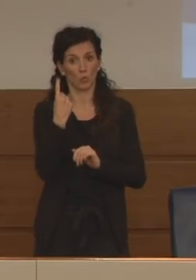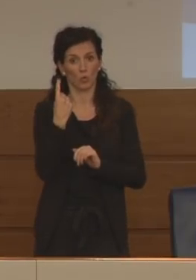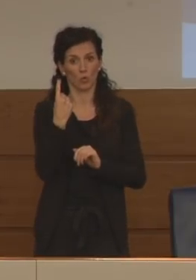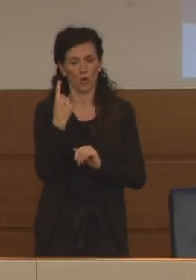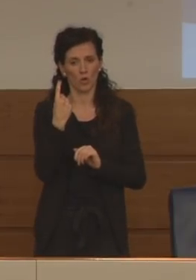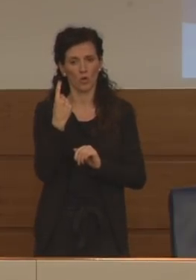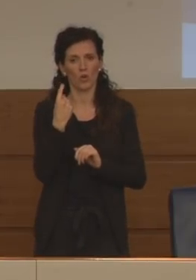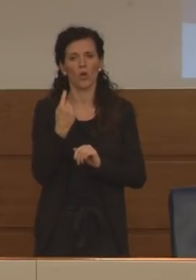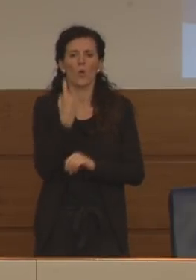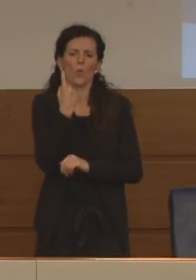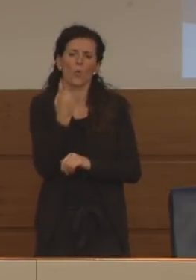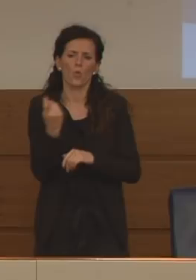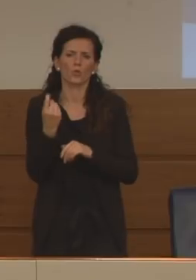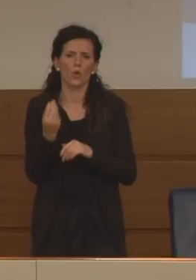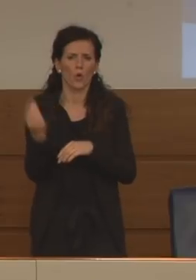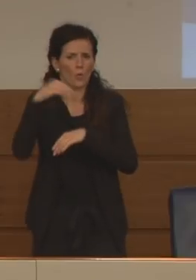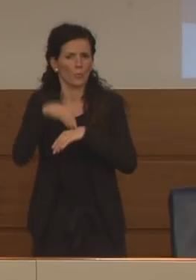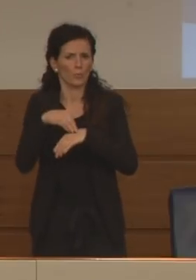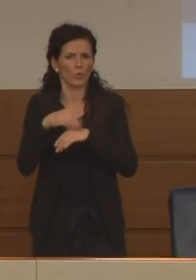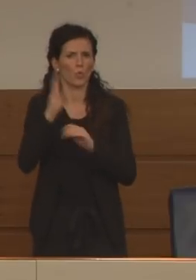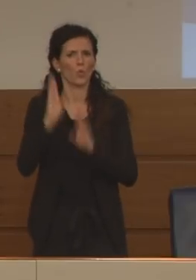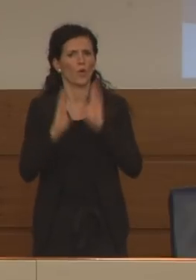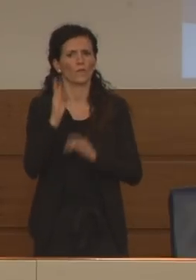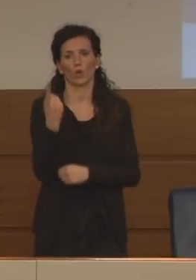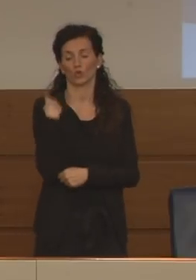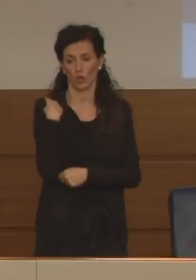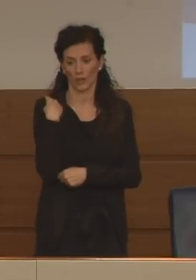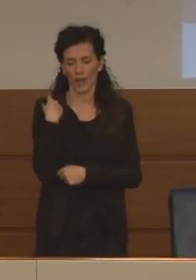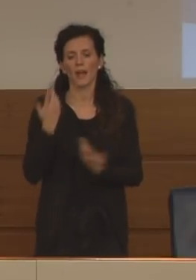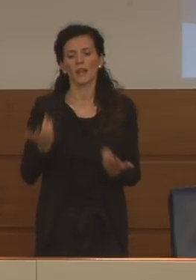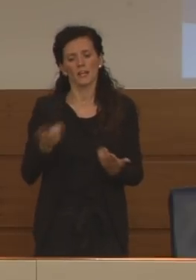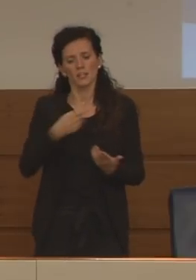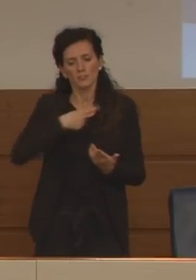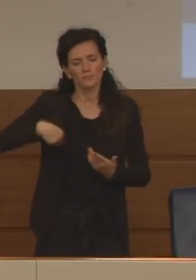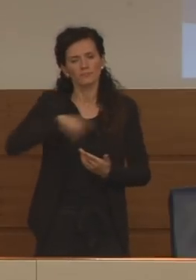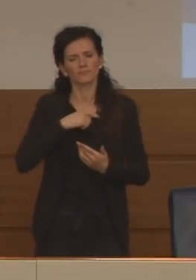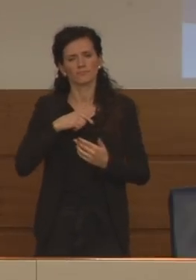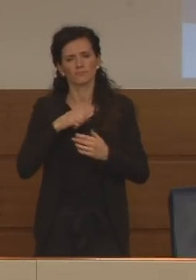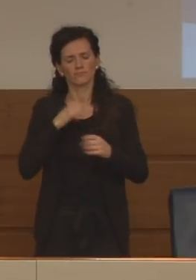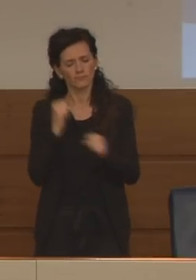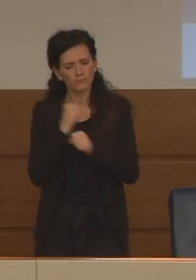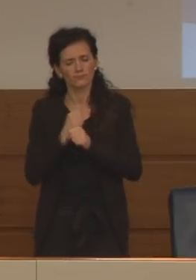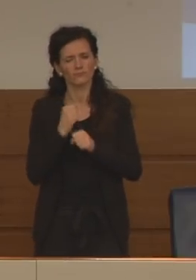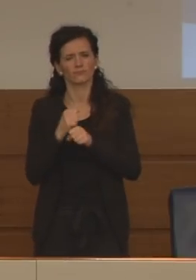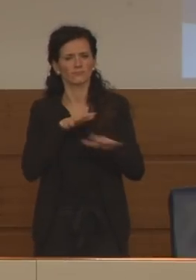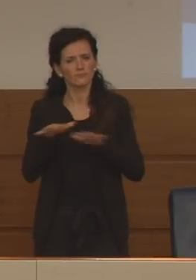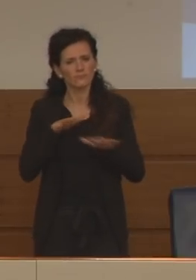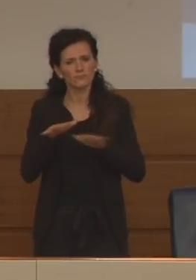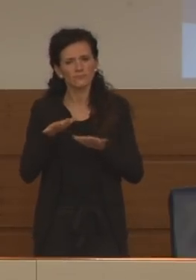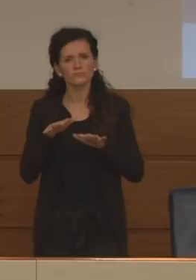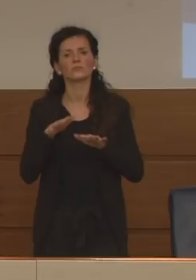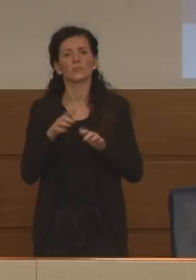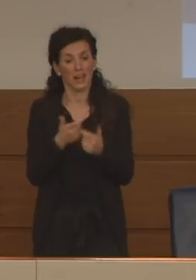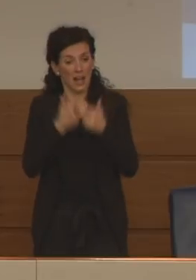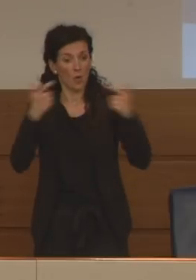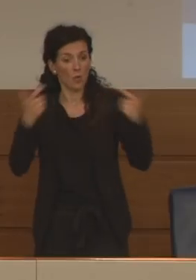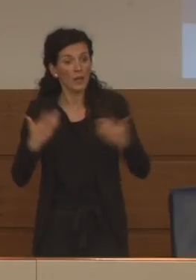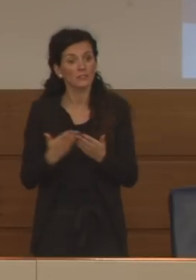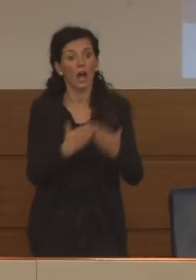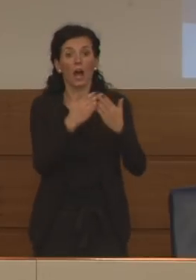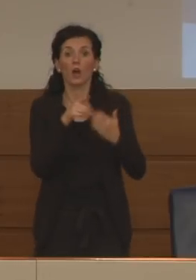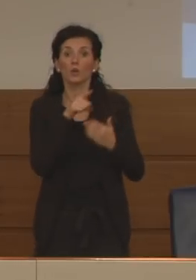uno in più rispetto a ieri e stiamo lavorando per potenziare il trasferimento